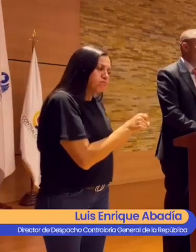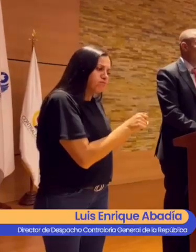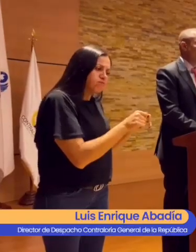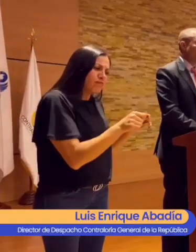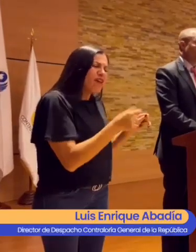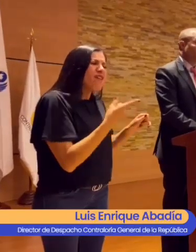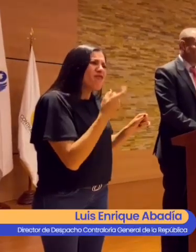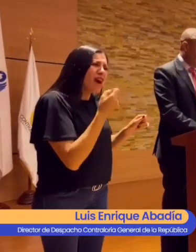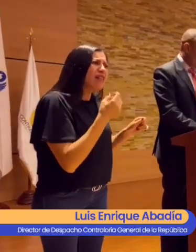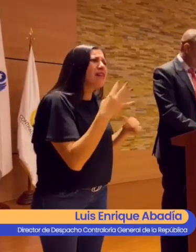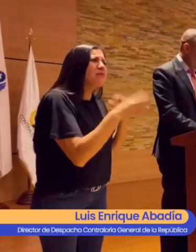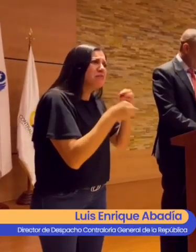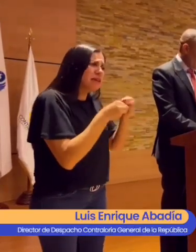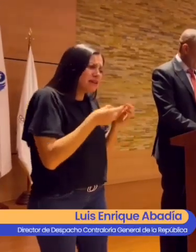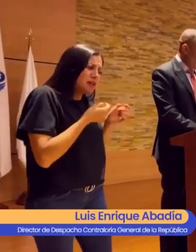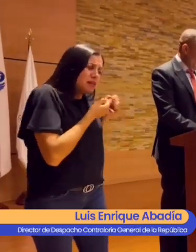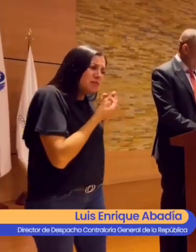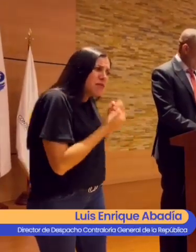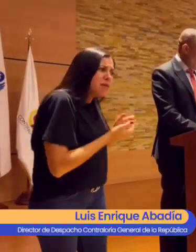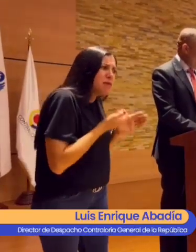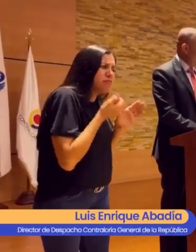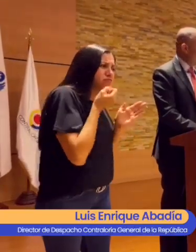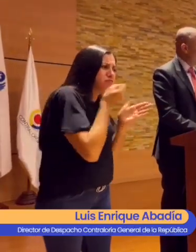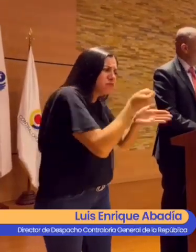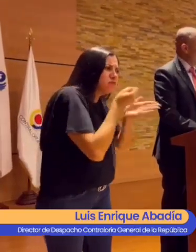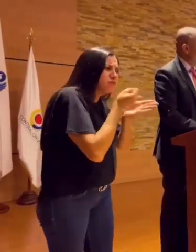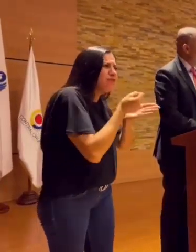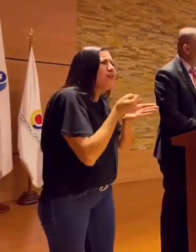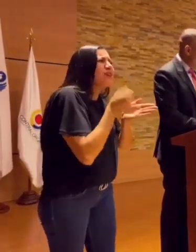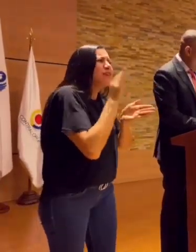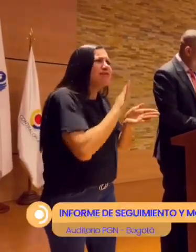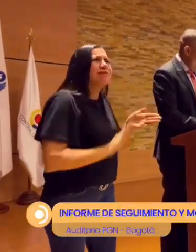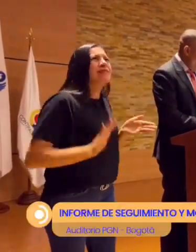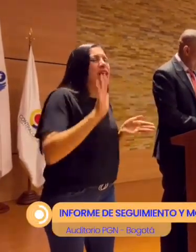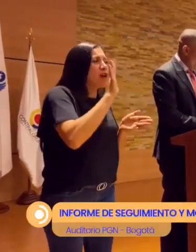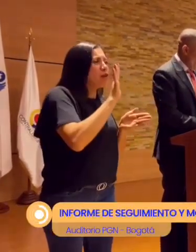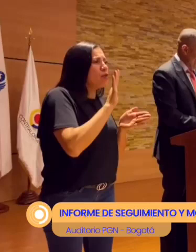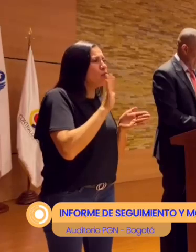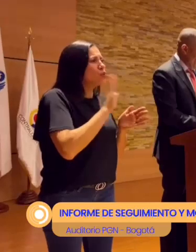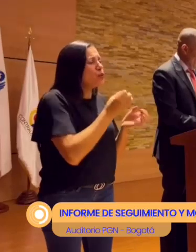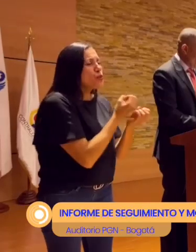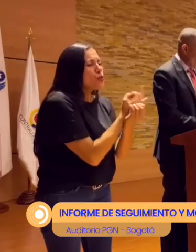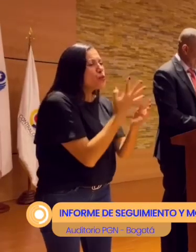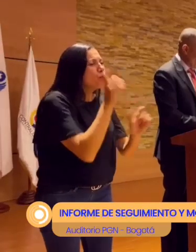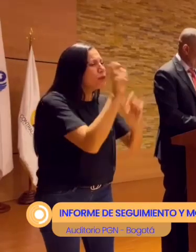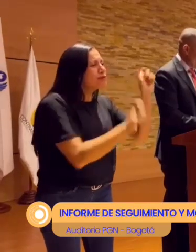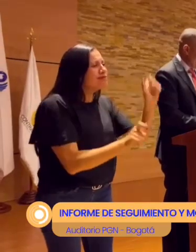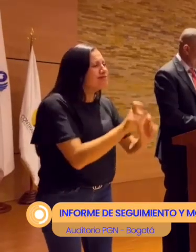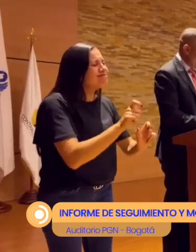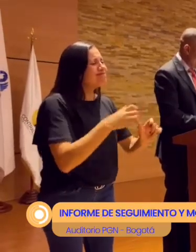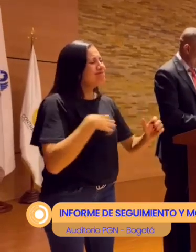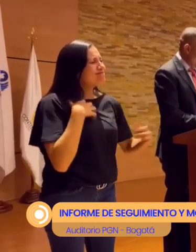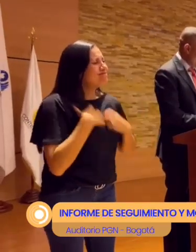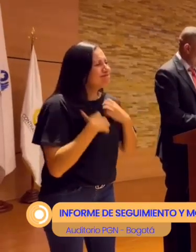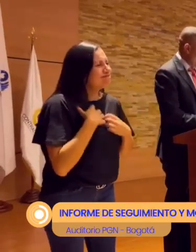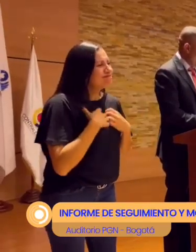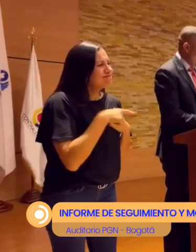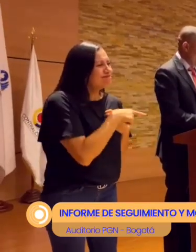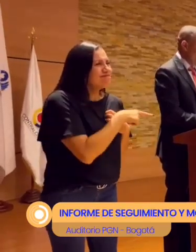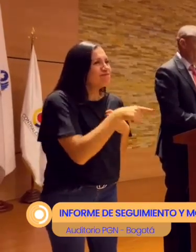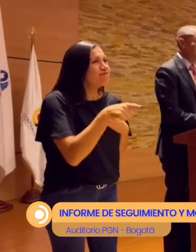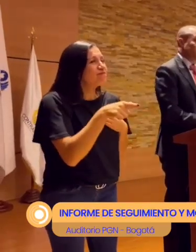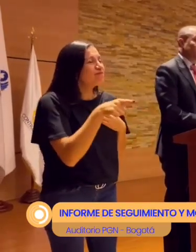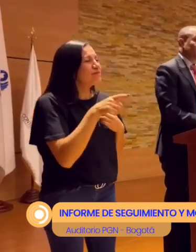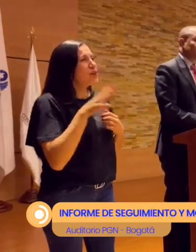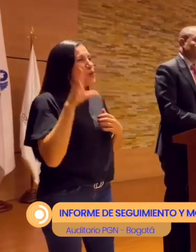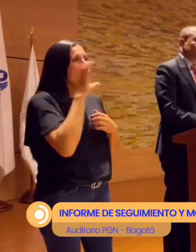recursos por parte de las entidades territoriales en relación con el número de víctimas presentes en los territorios,